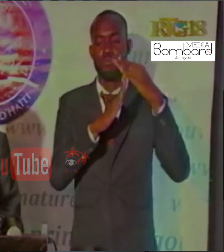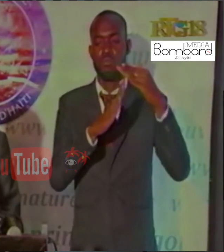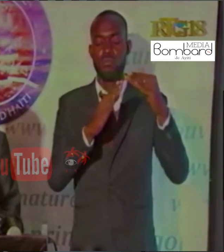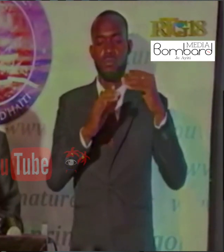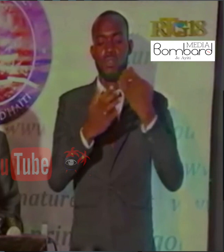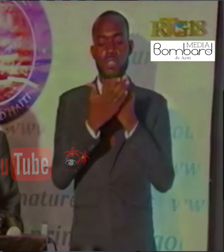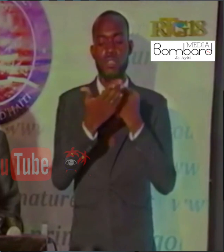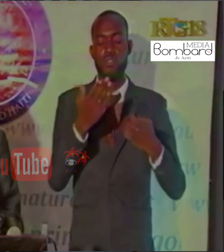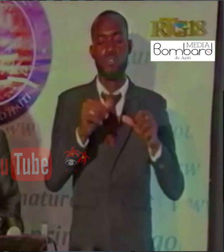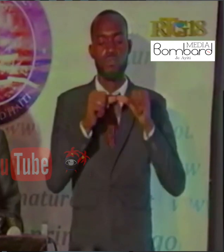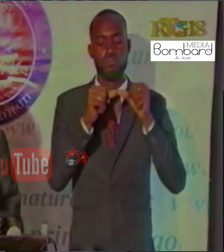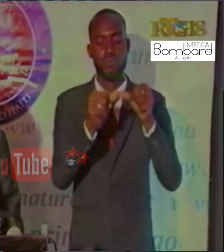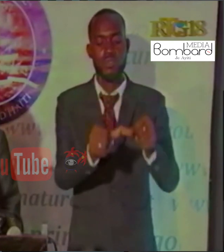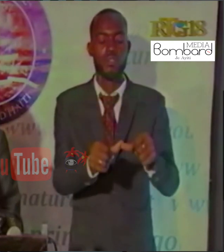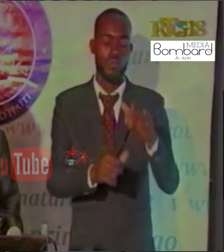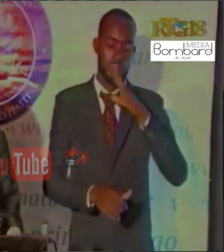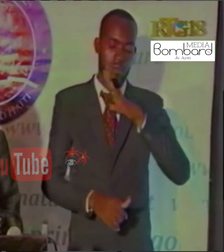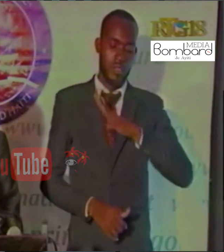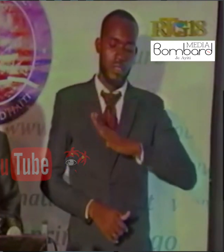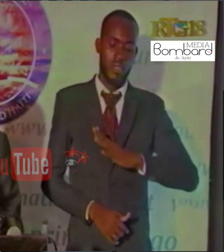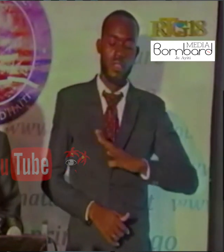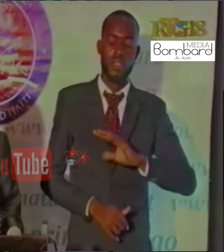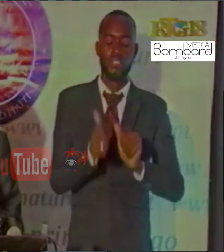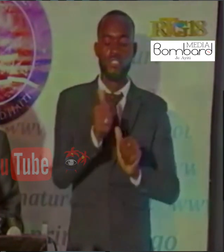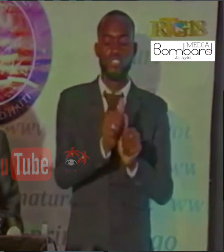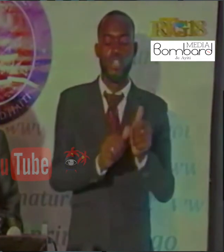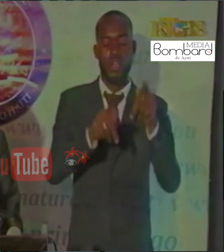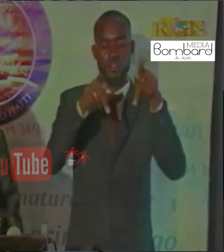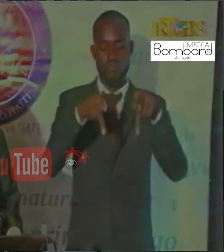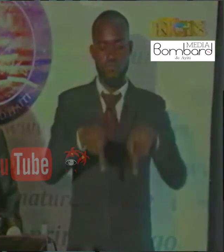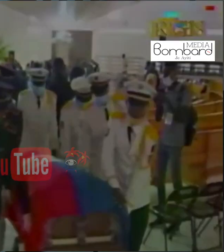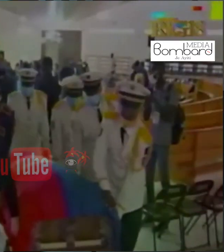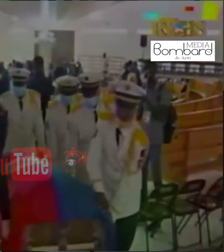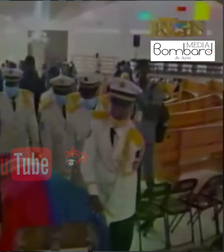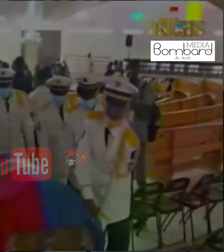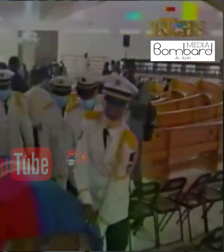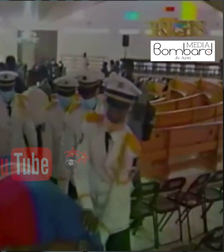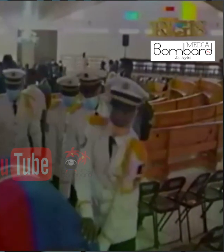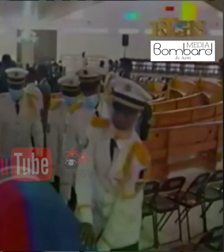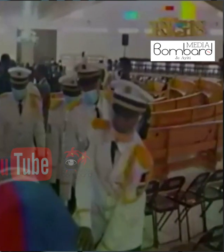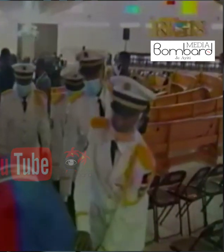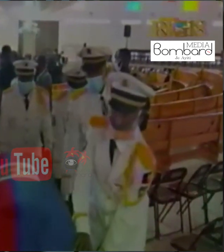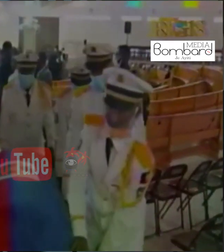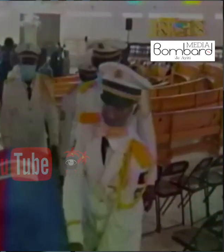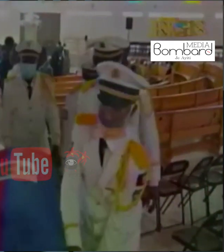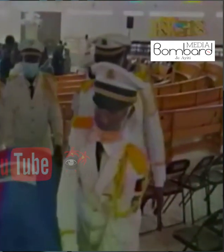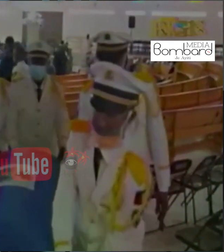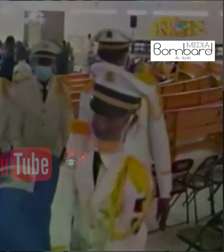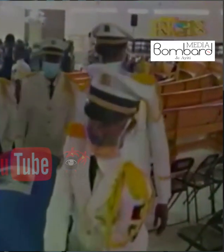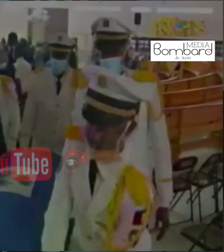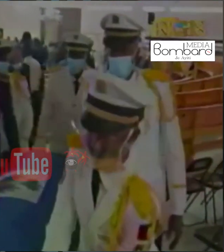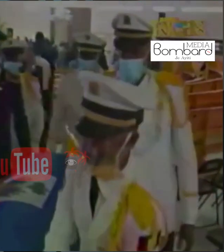durable et le bien-être de chaque Haïtienne et chaque Haïtien. Voilà, et merci avec tout le monde qui